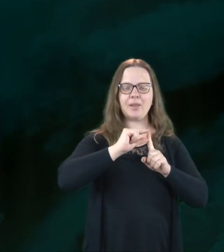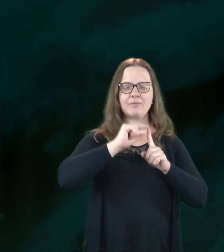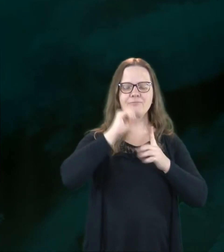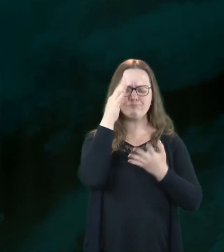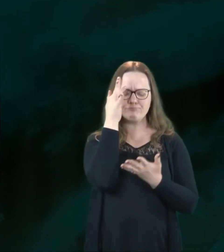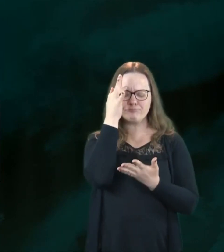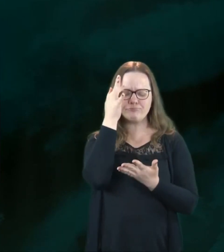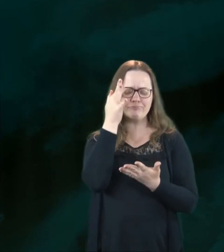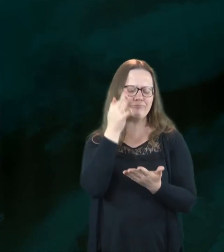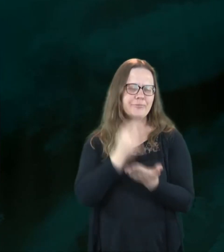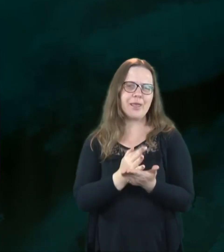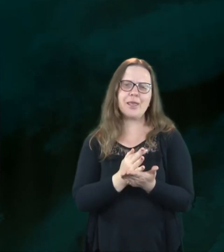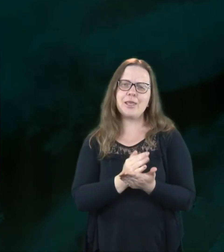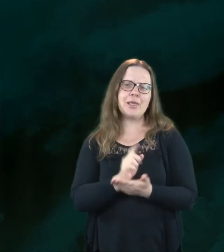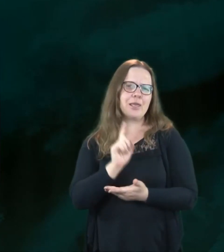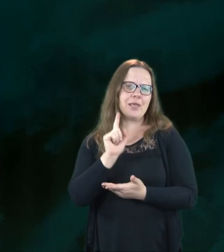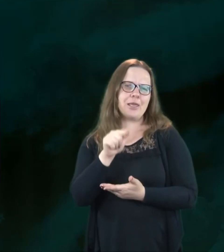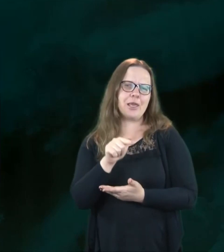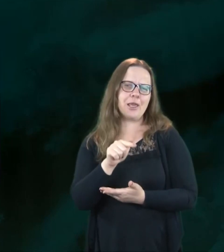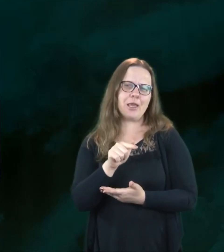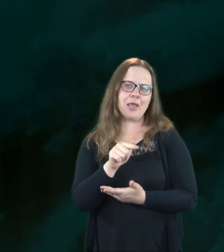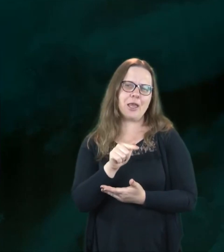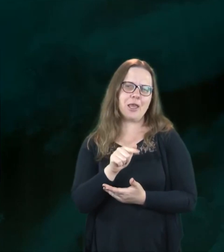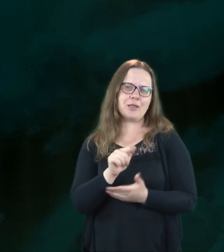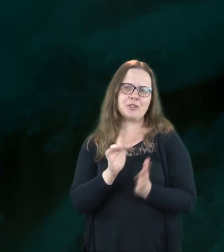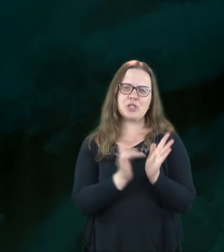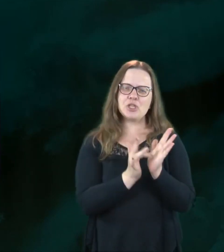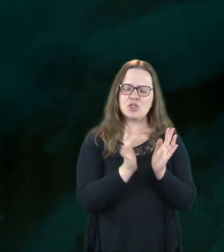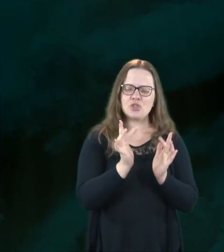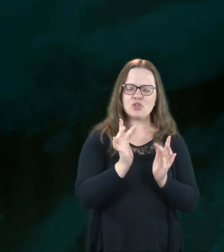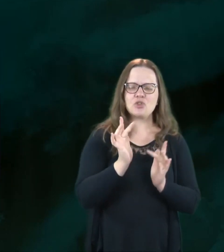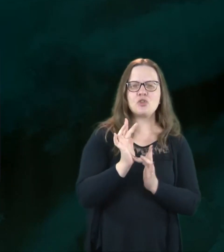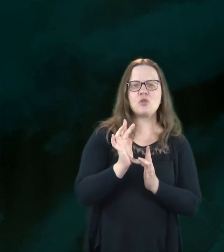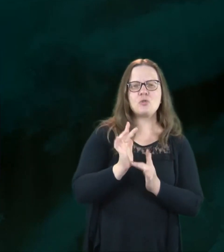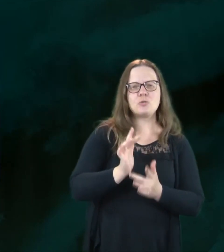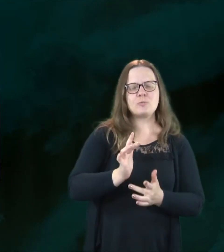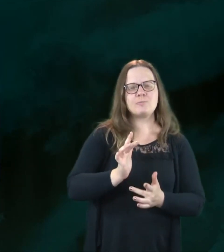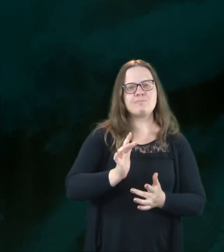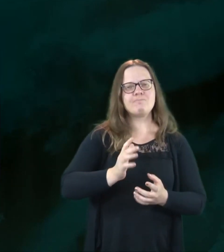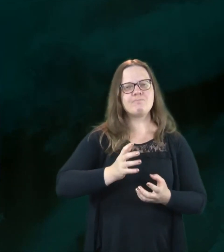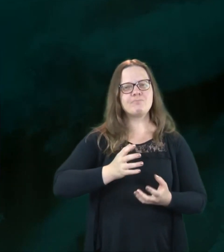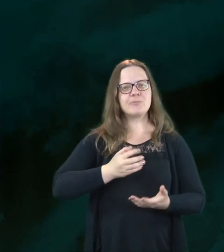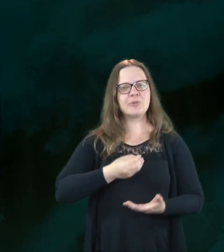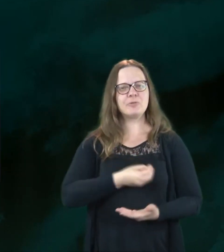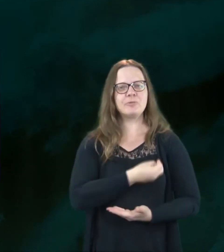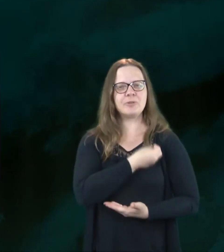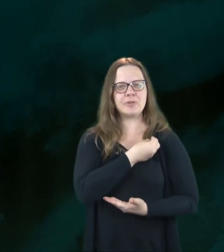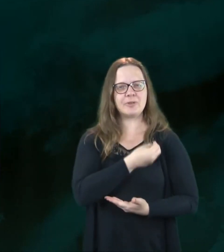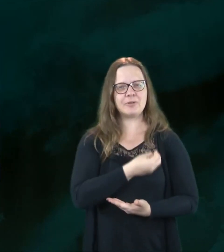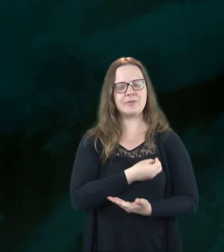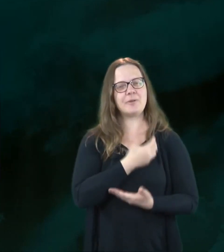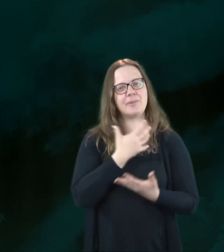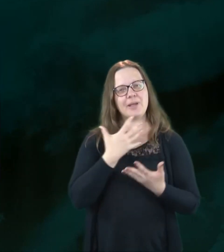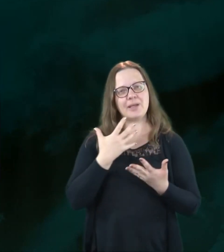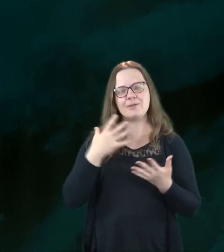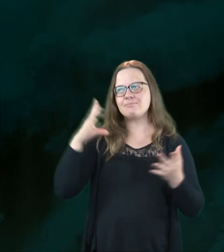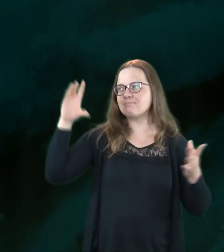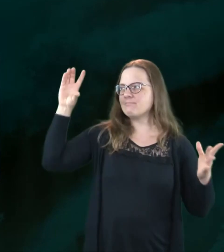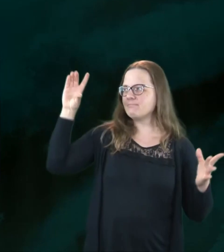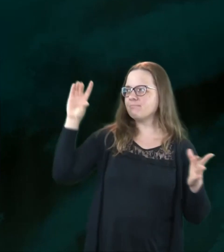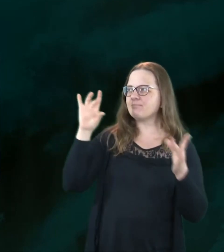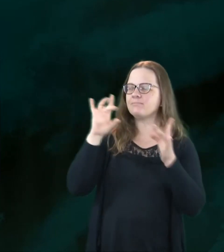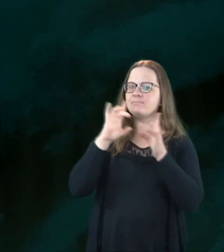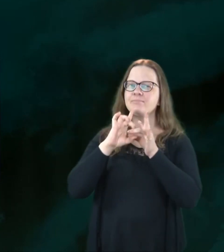pessoa viva, ela prega a fé, faz com que você receba a fé e receba a reconexão com